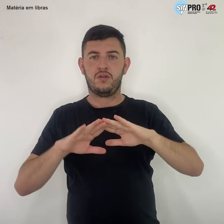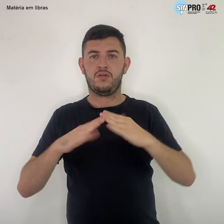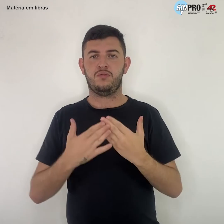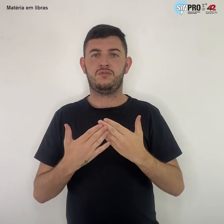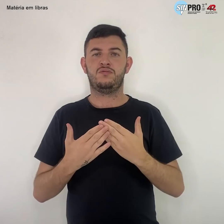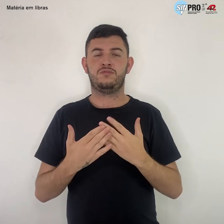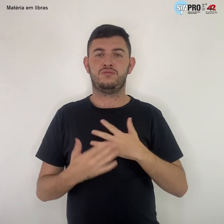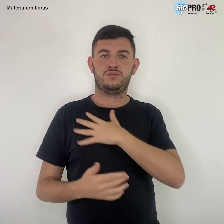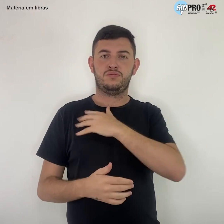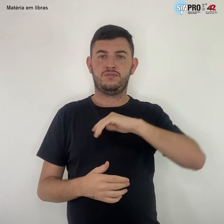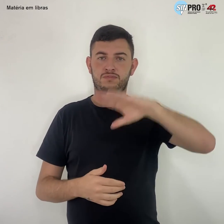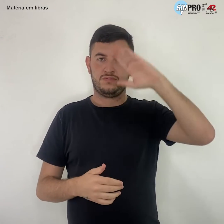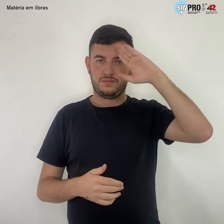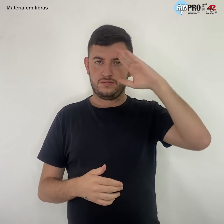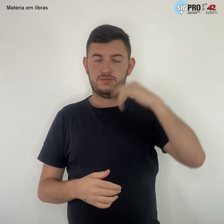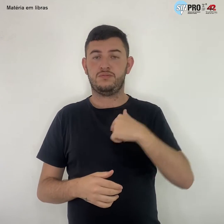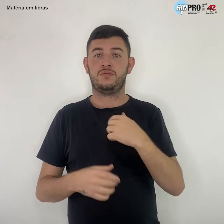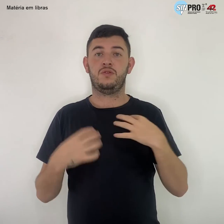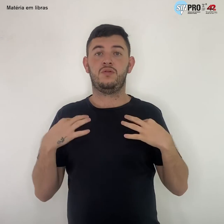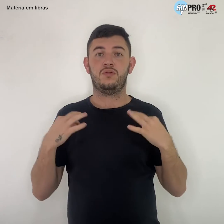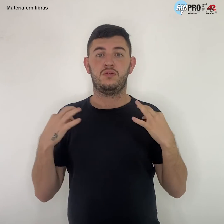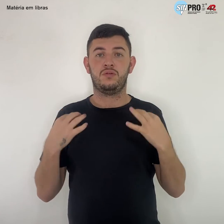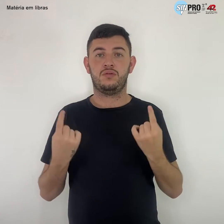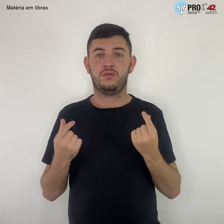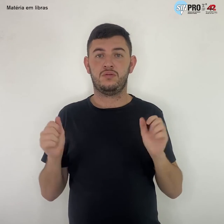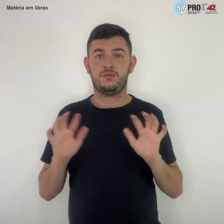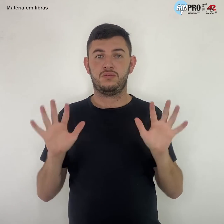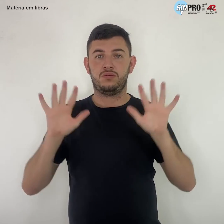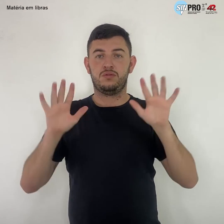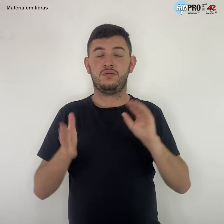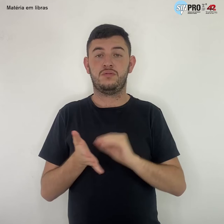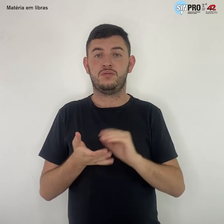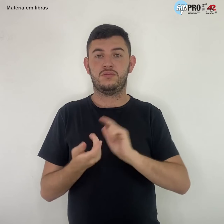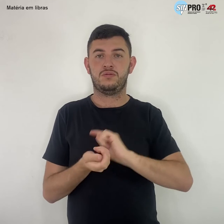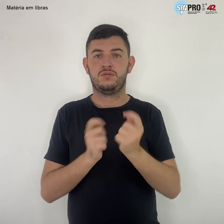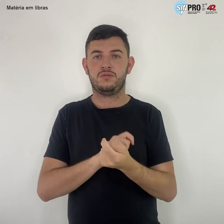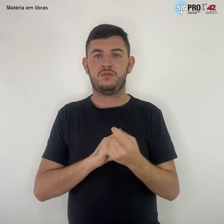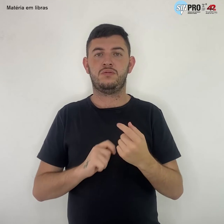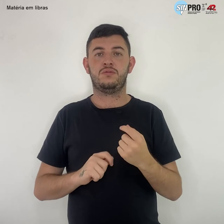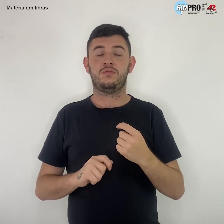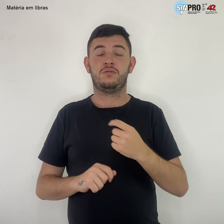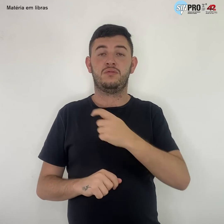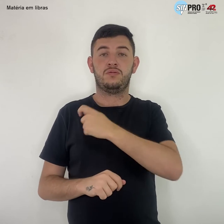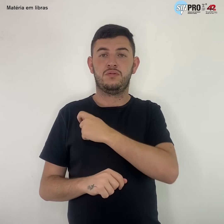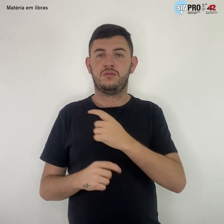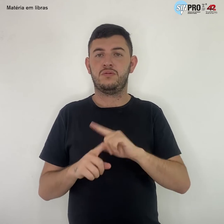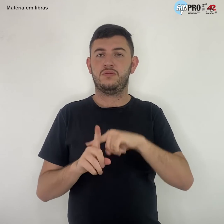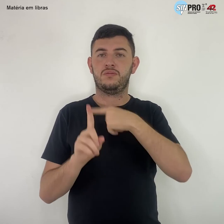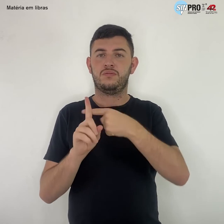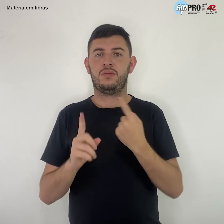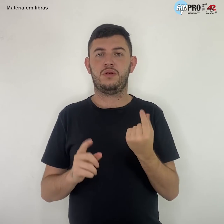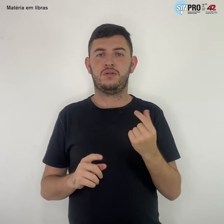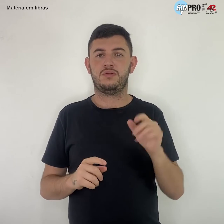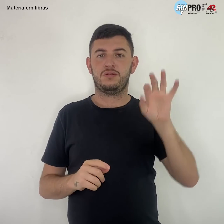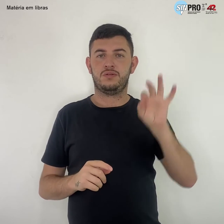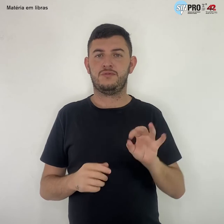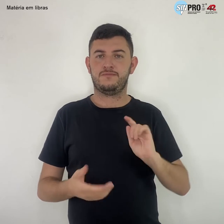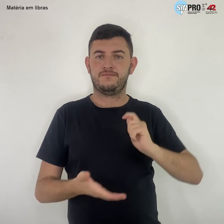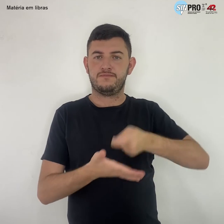militarizadas, uniformes caros, falta de adequação de alunos, taxas. No projeto de